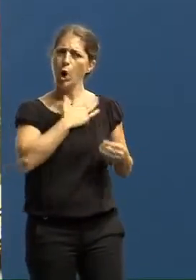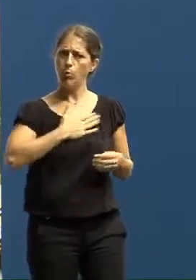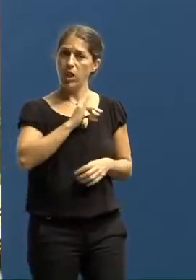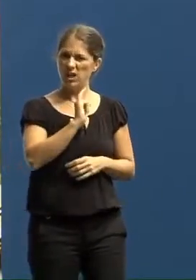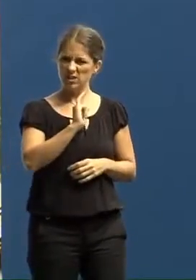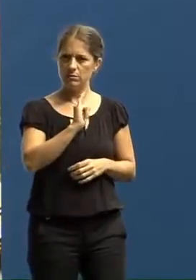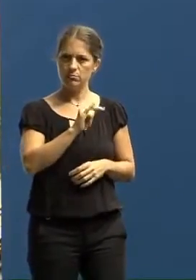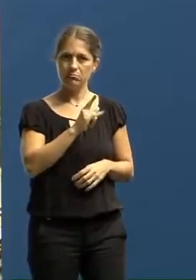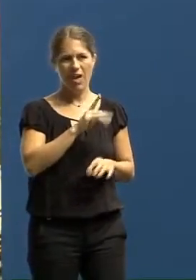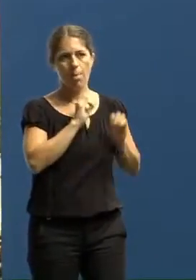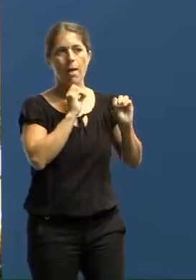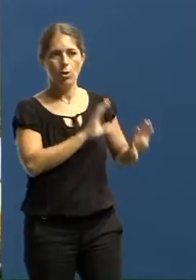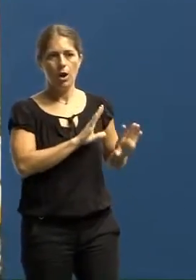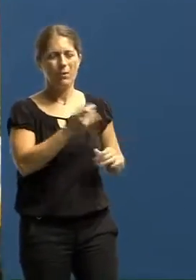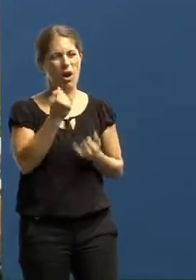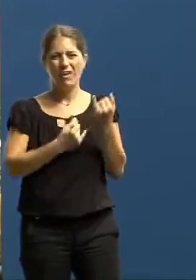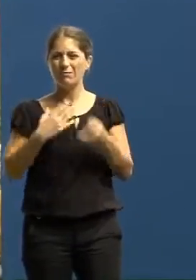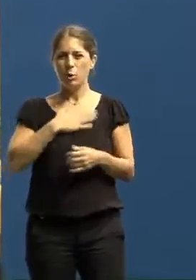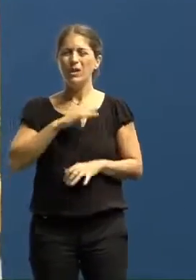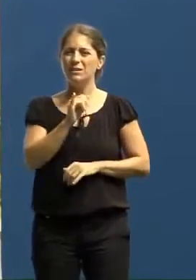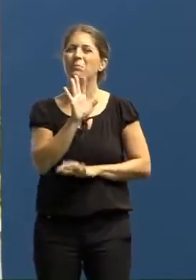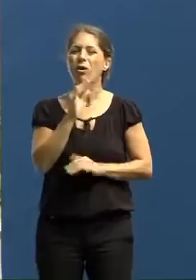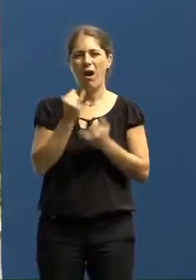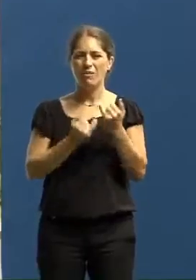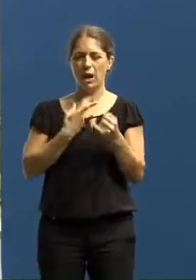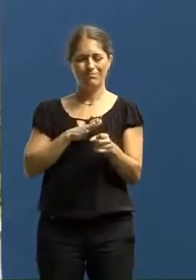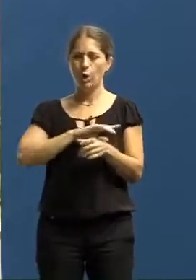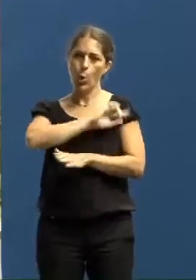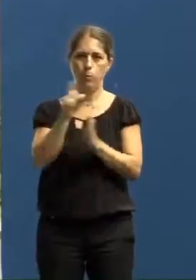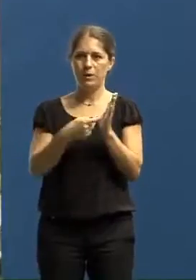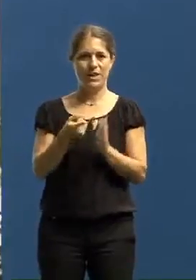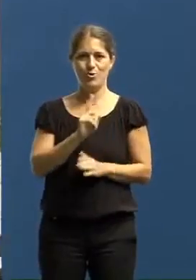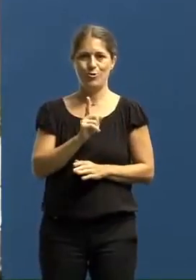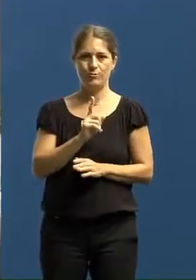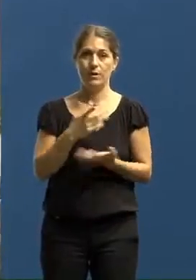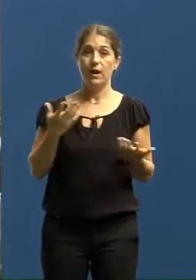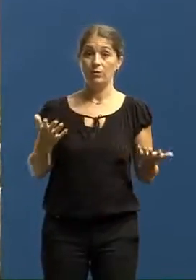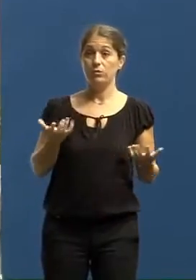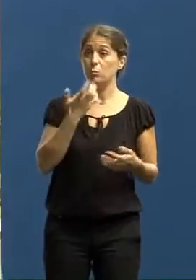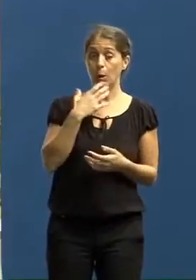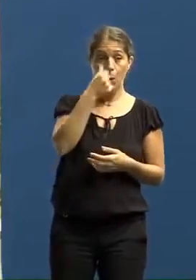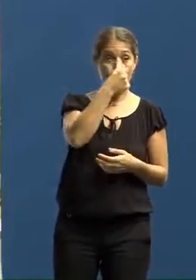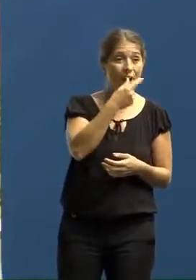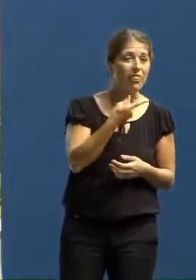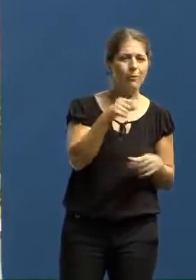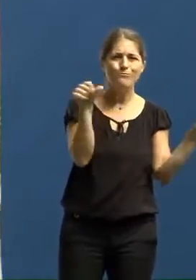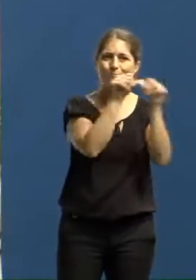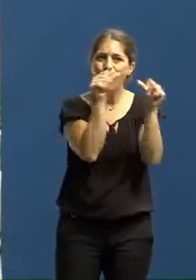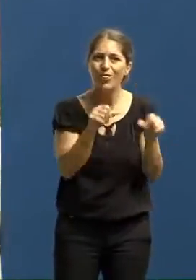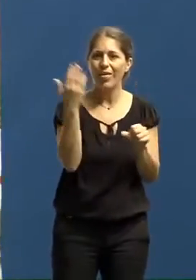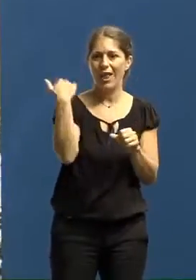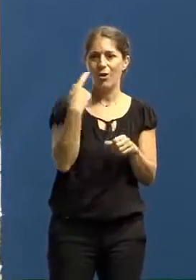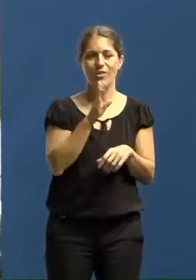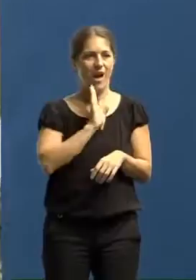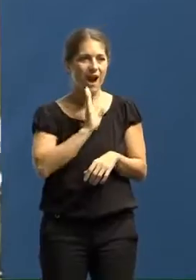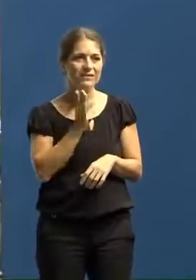encher algo que non era propio, senón que era de todos. Por eso exemplos como de Vilagarcía, exemplos como no